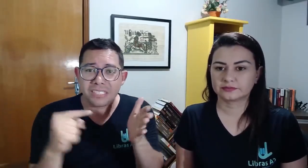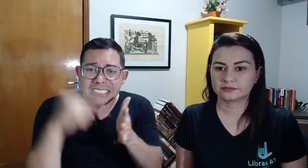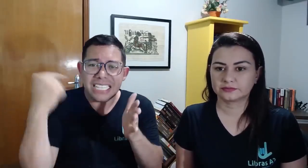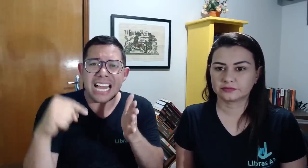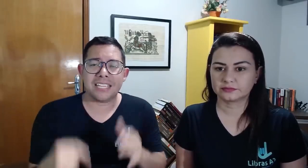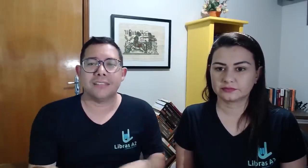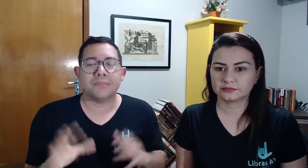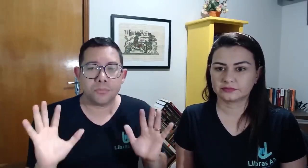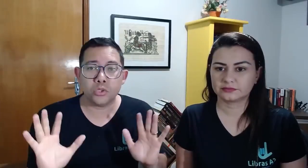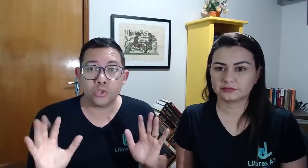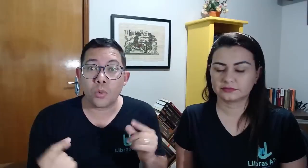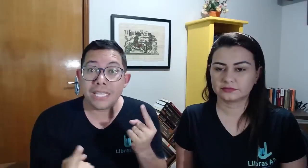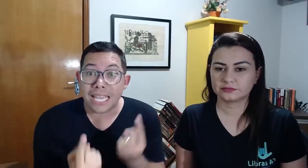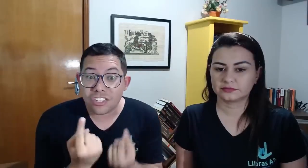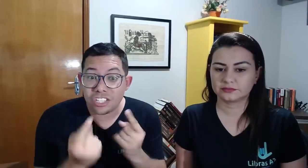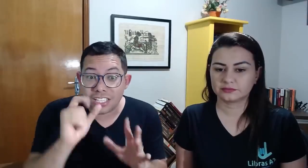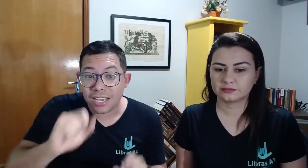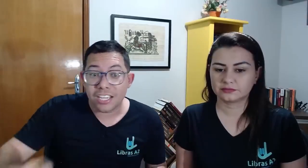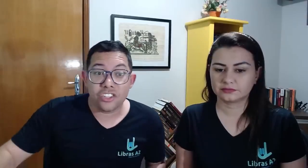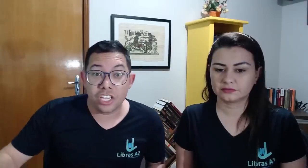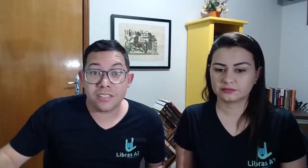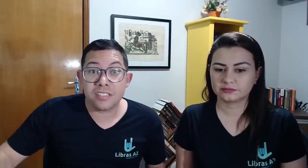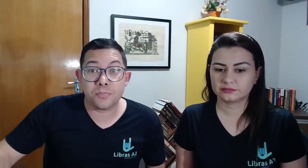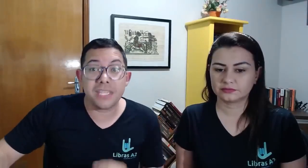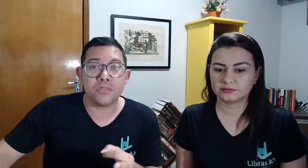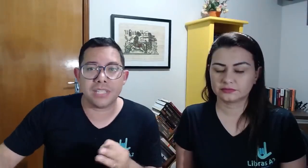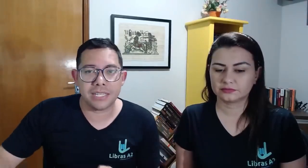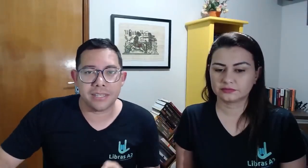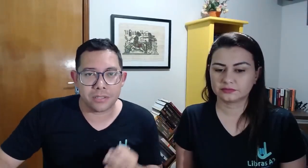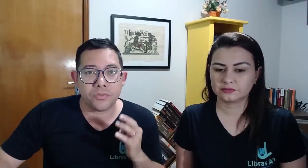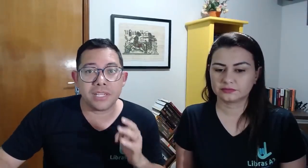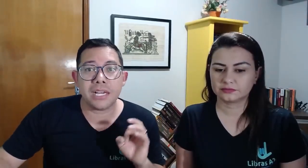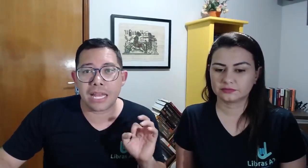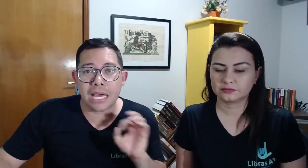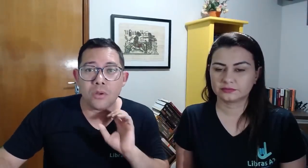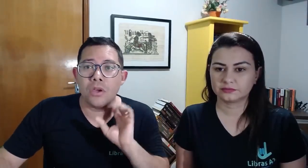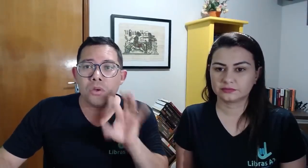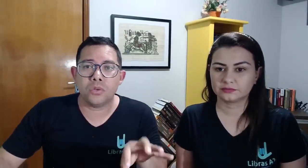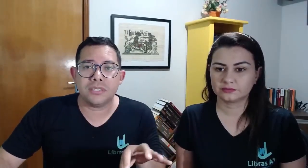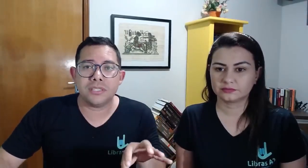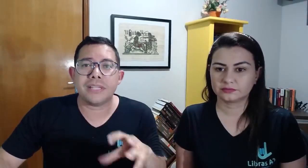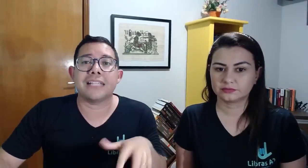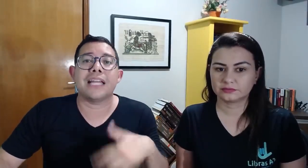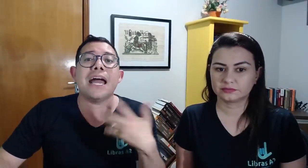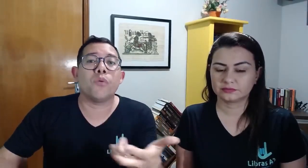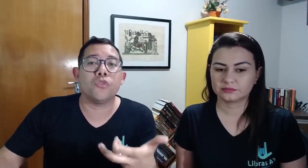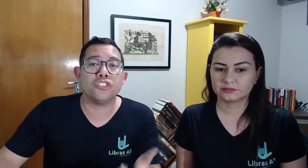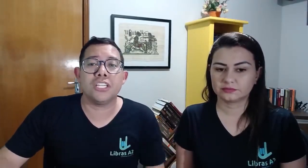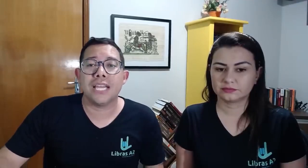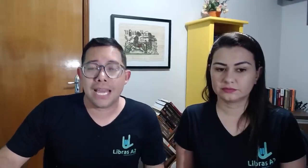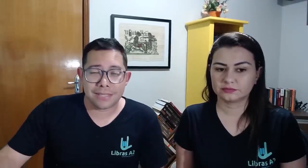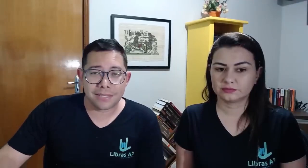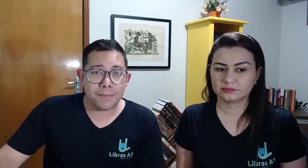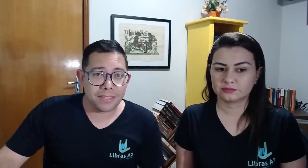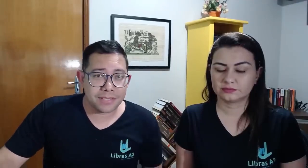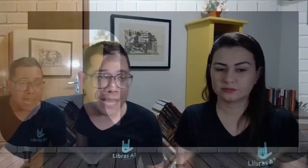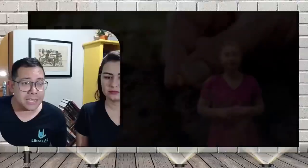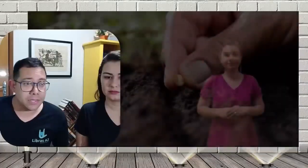faz, mostrou a ideia de que tinha espinhos ali. Então fica claro do que se trata, aonde as sementes caíram,